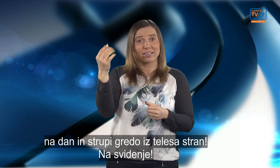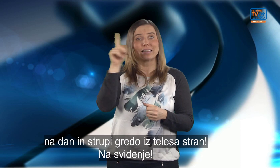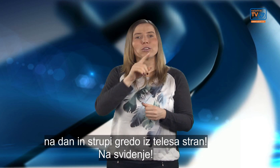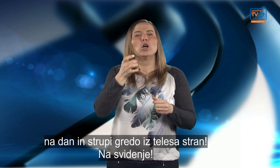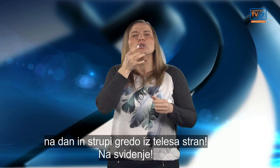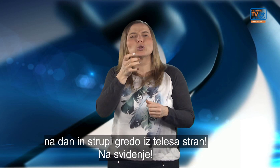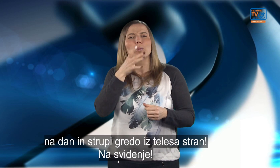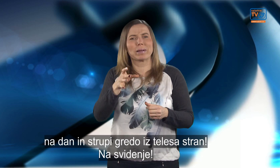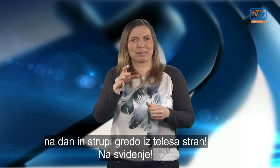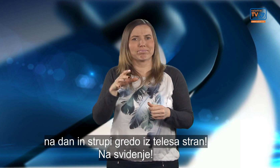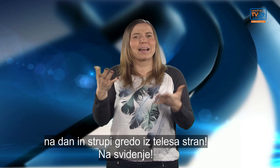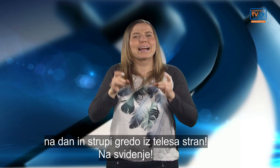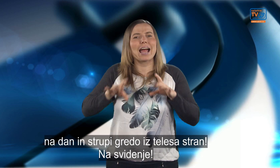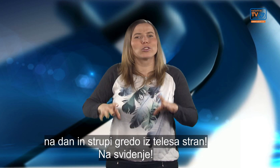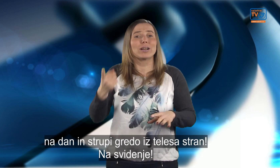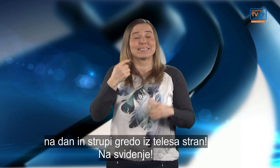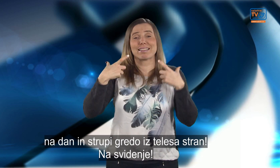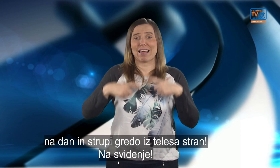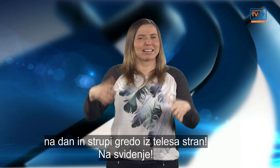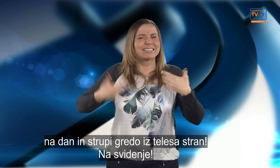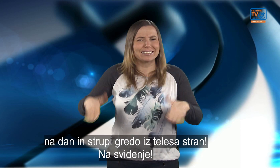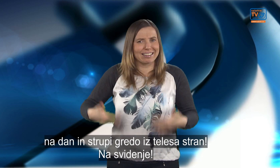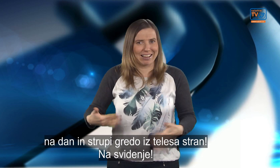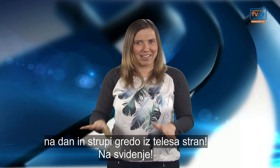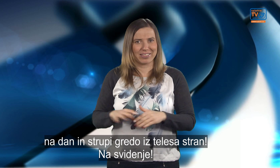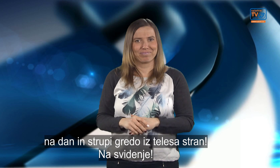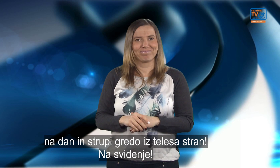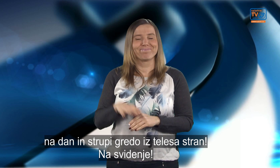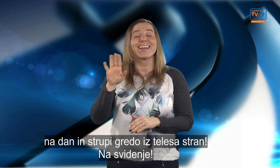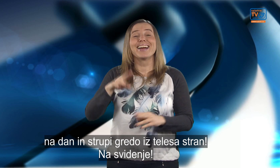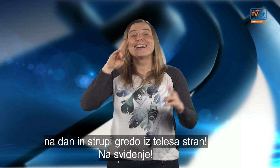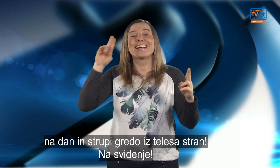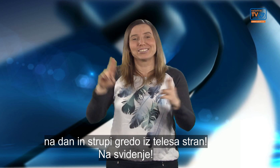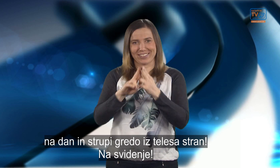in strupi gredo iz telesa stran. Nasvidenje.